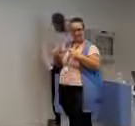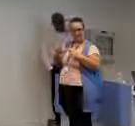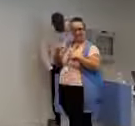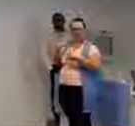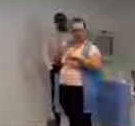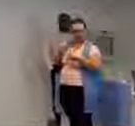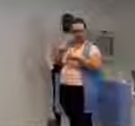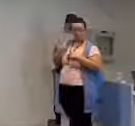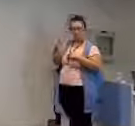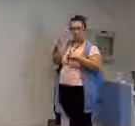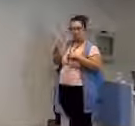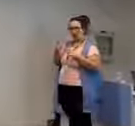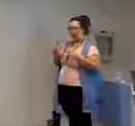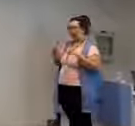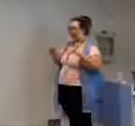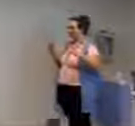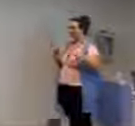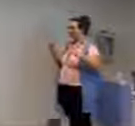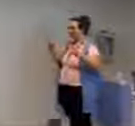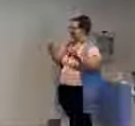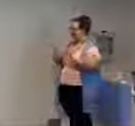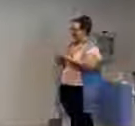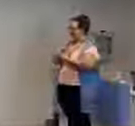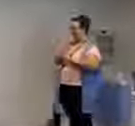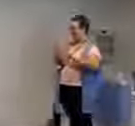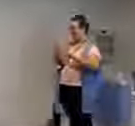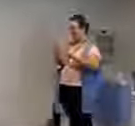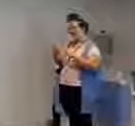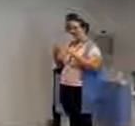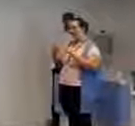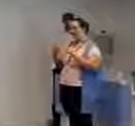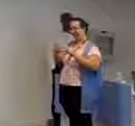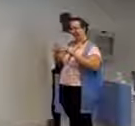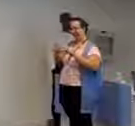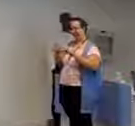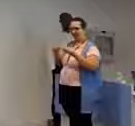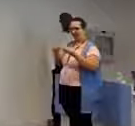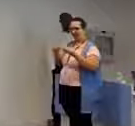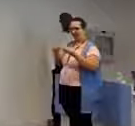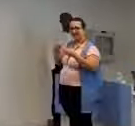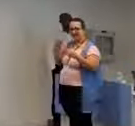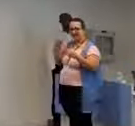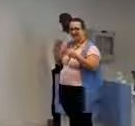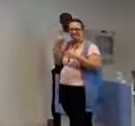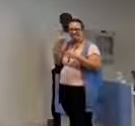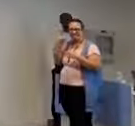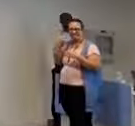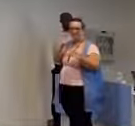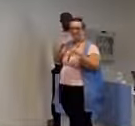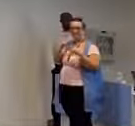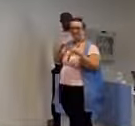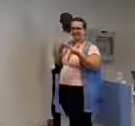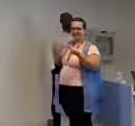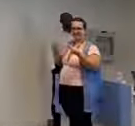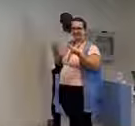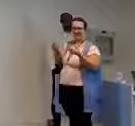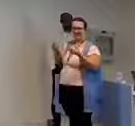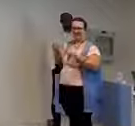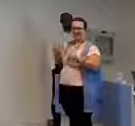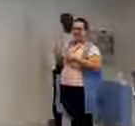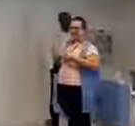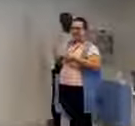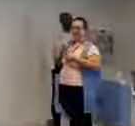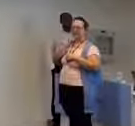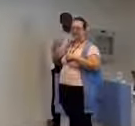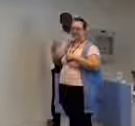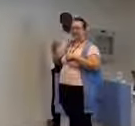ele fica fora da dimensão, ele tem uma deformação, um retorno elástico inesperado e indesejado, e tudo isso